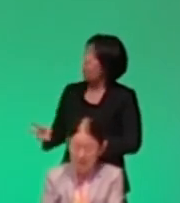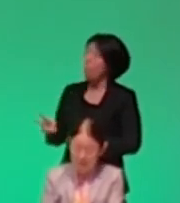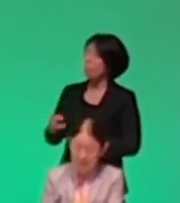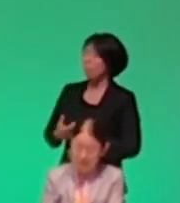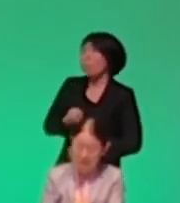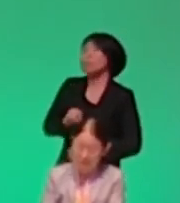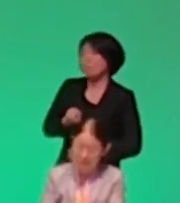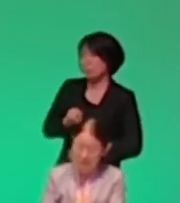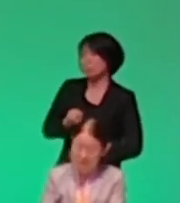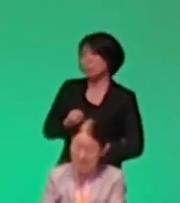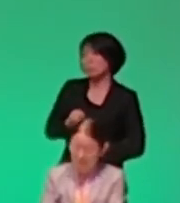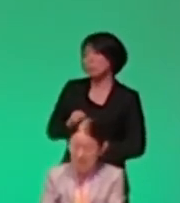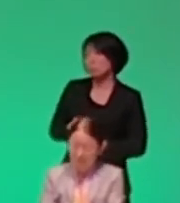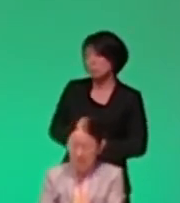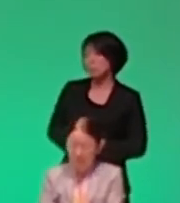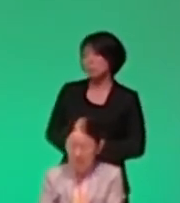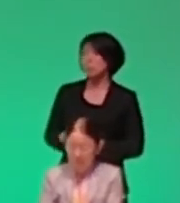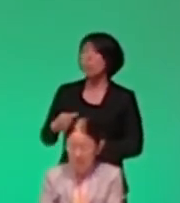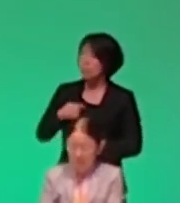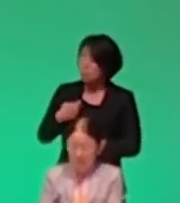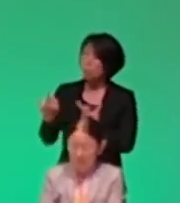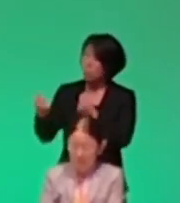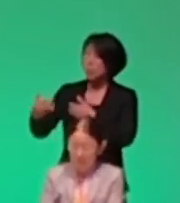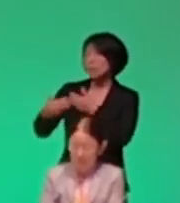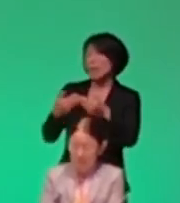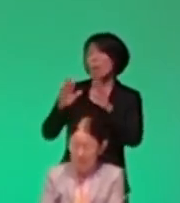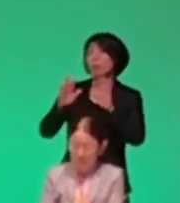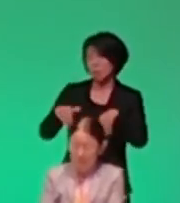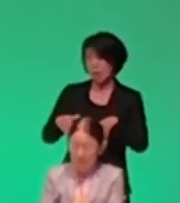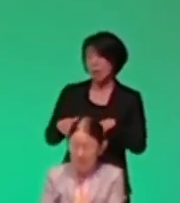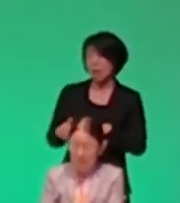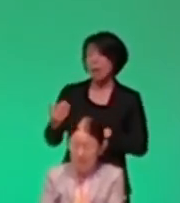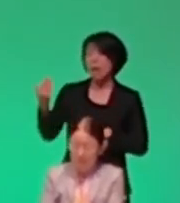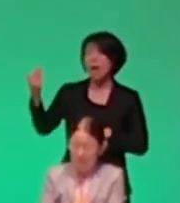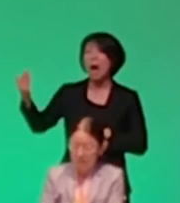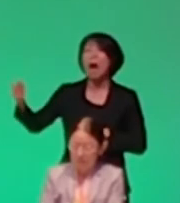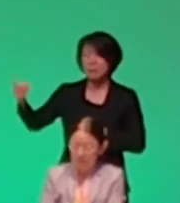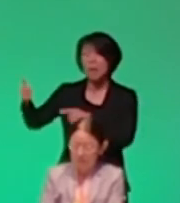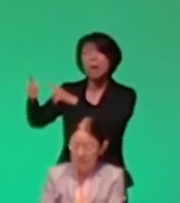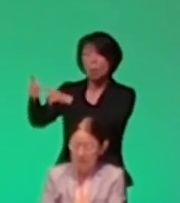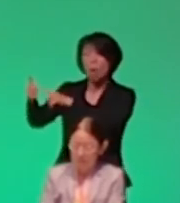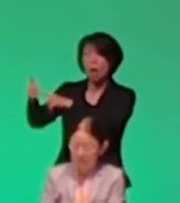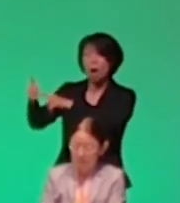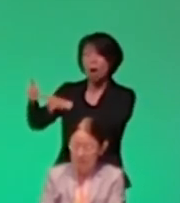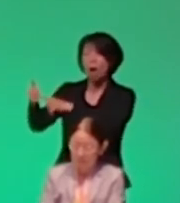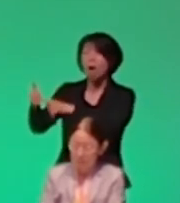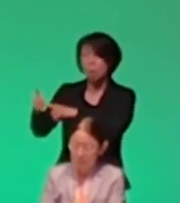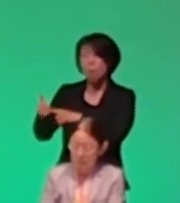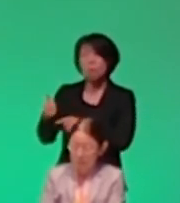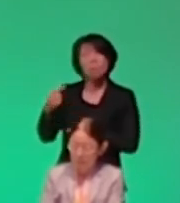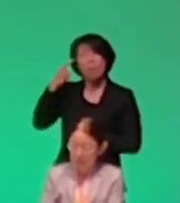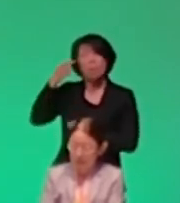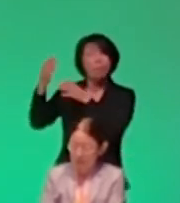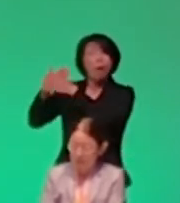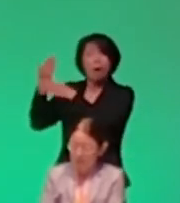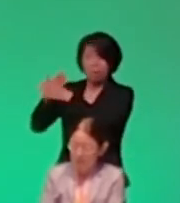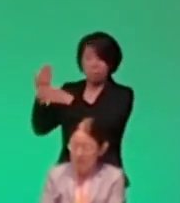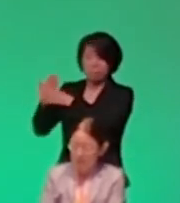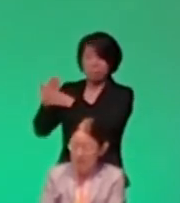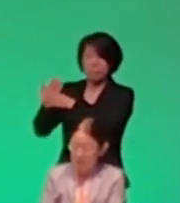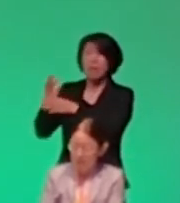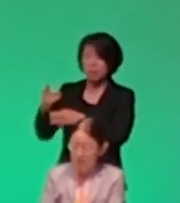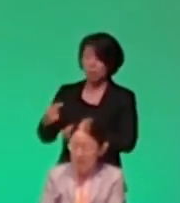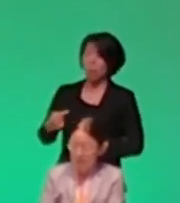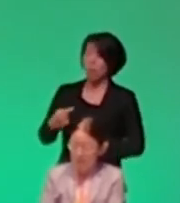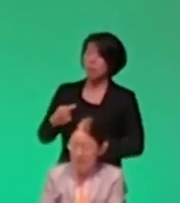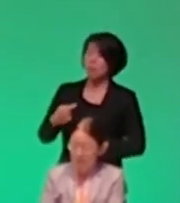ました。自分も同じ経験をしてきた、相手は全くその感知してない中で、自分が